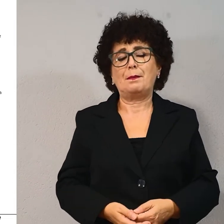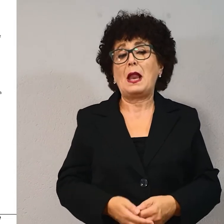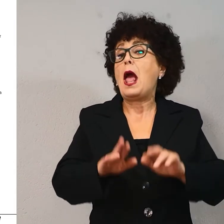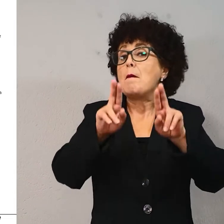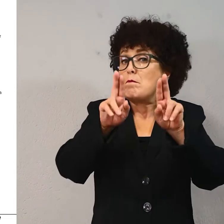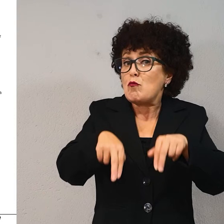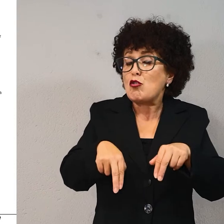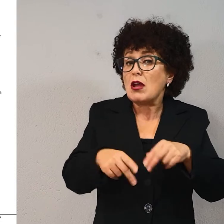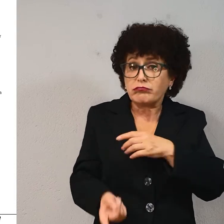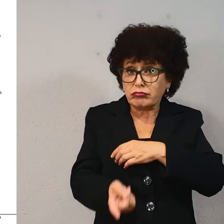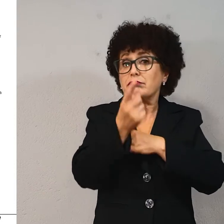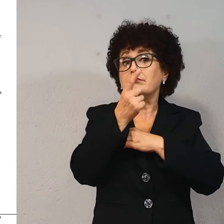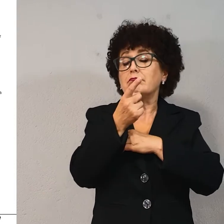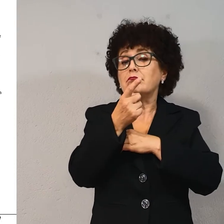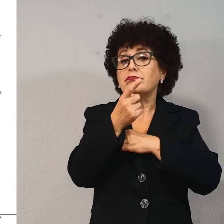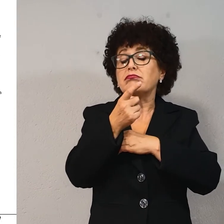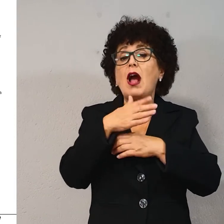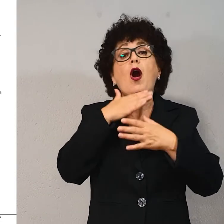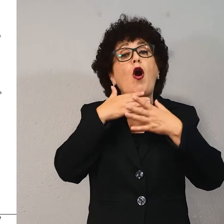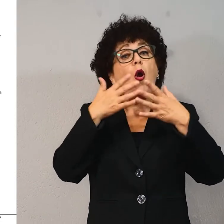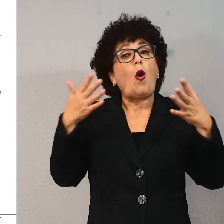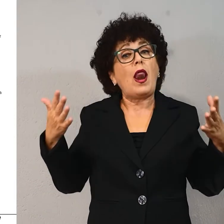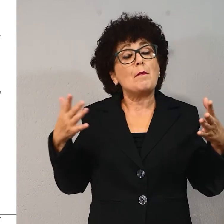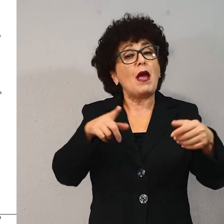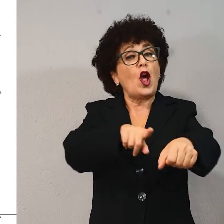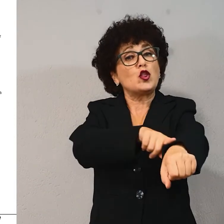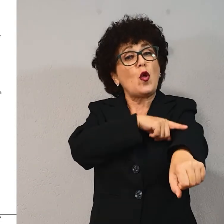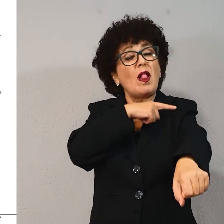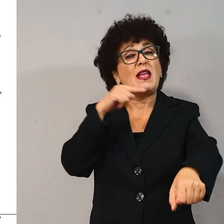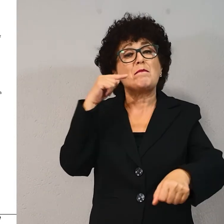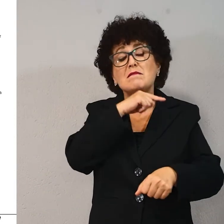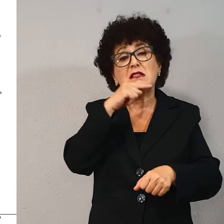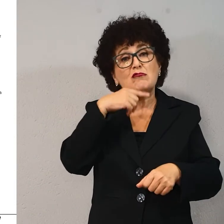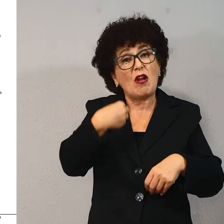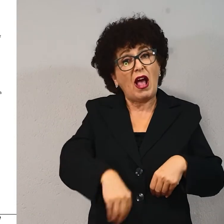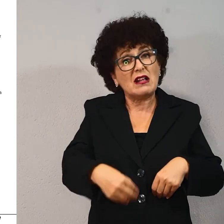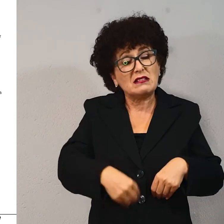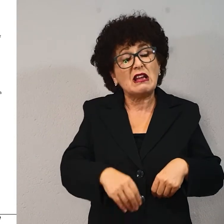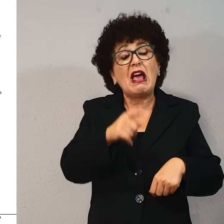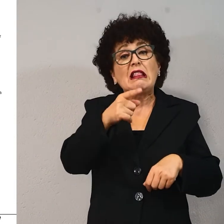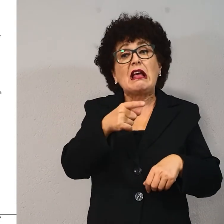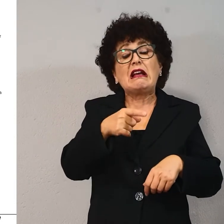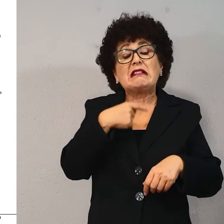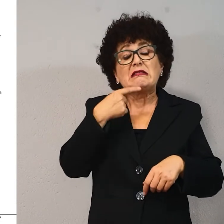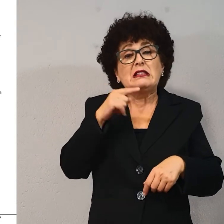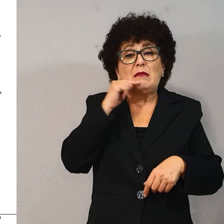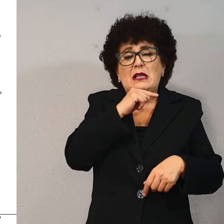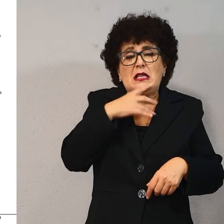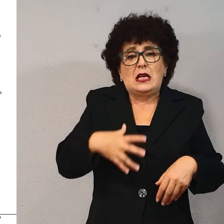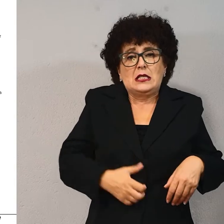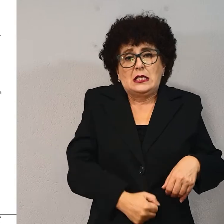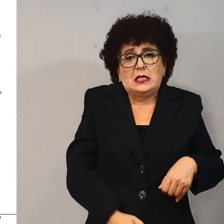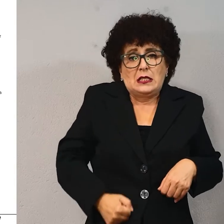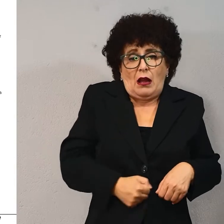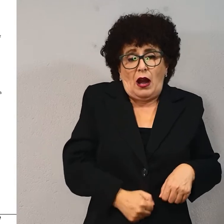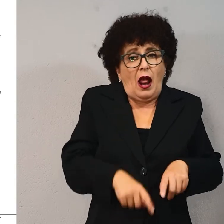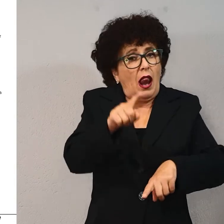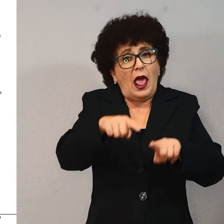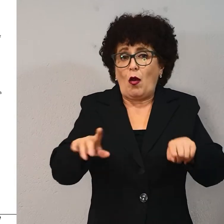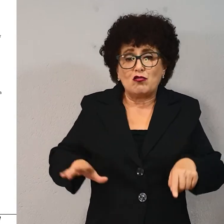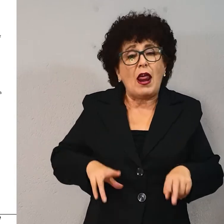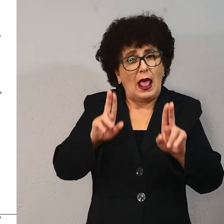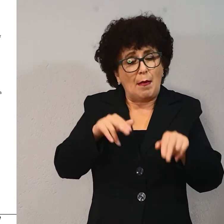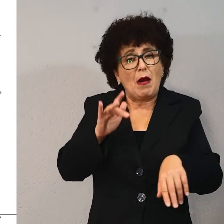Може да предизвика пообилни и подолготрајни менструации и да ги потенцира менструалните грчеви кај некои